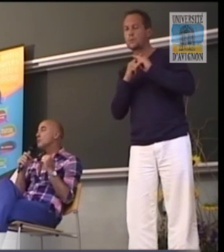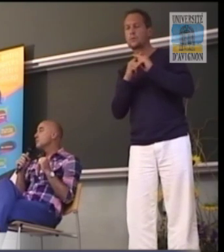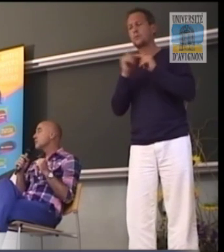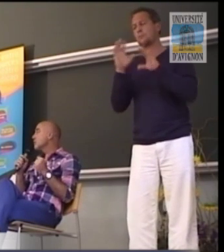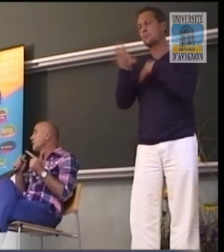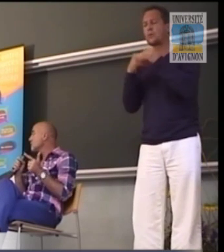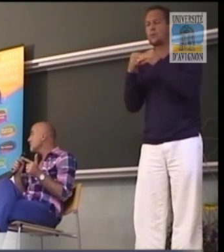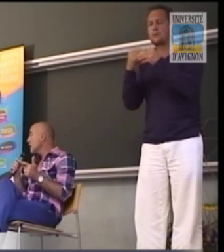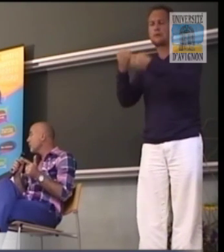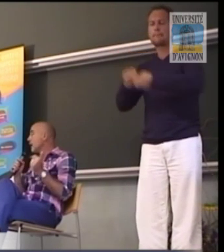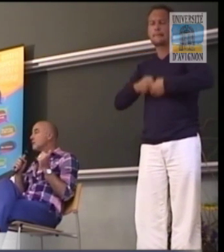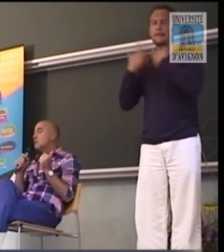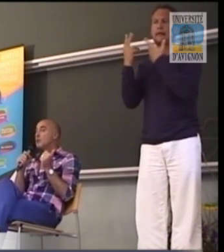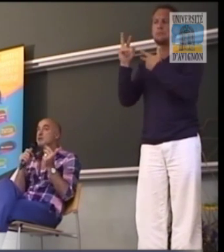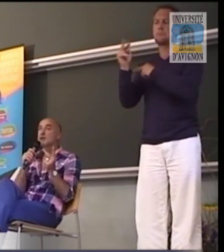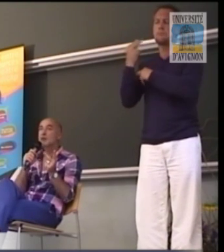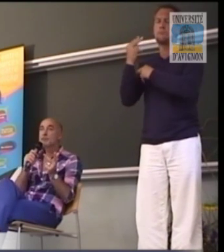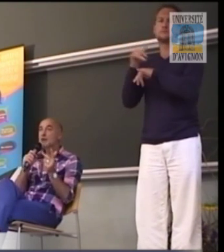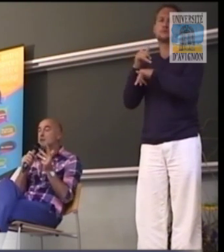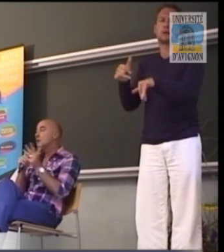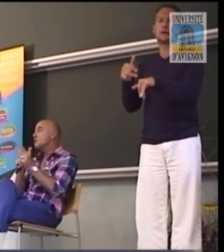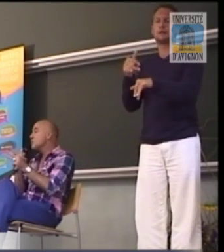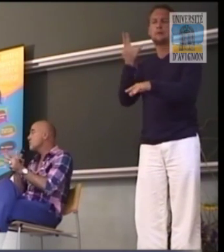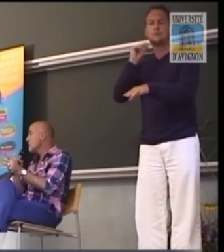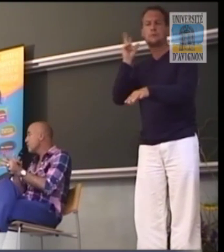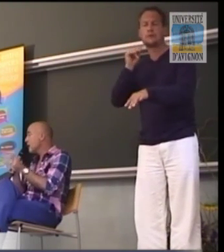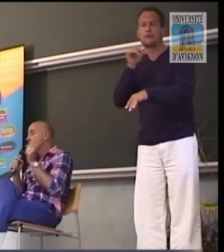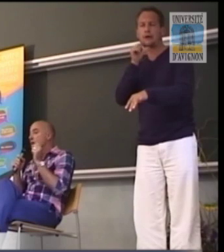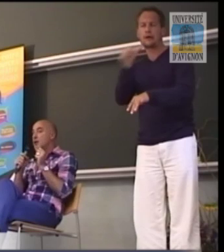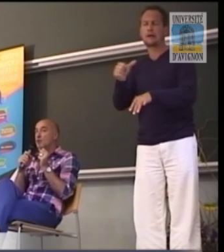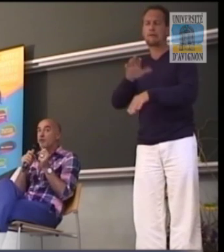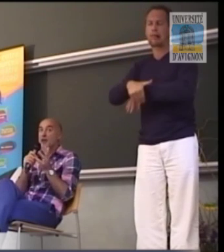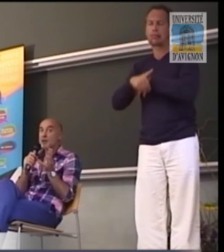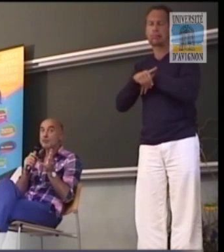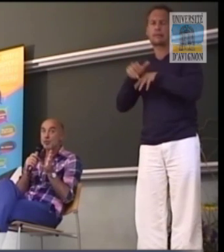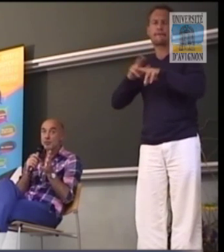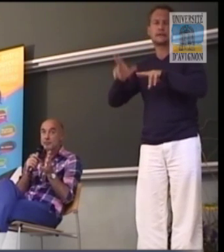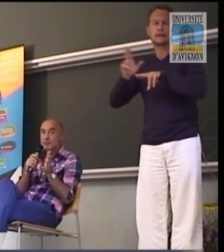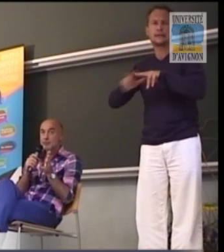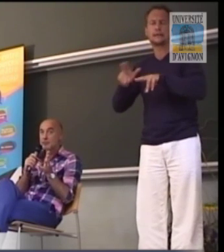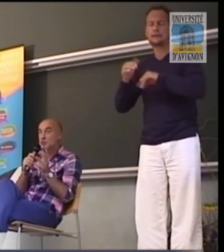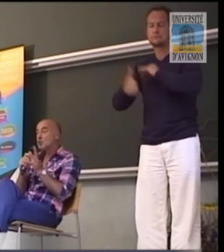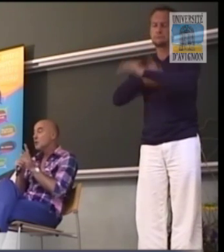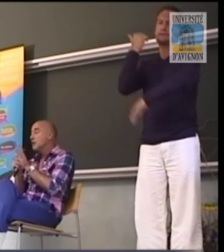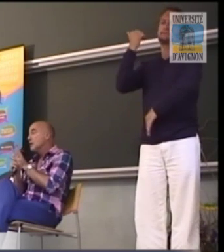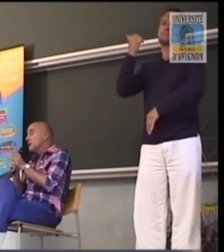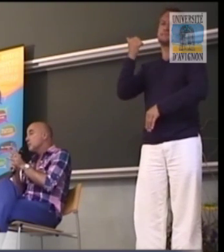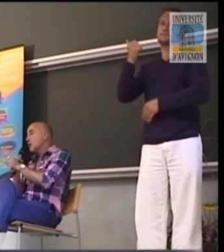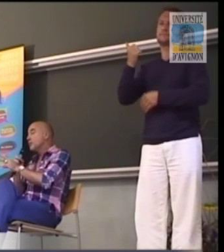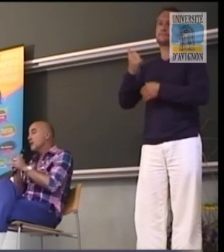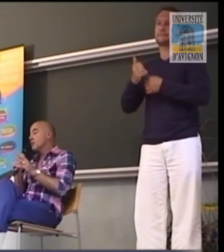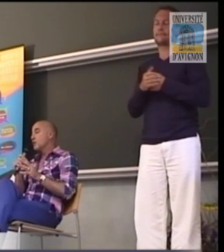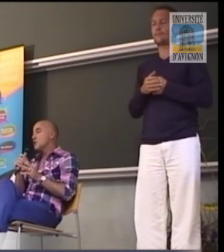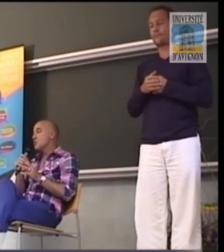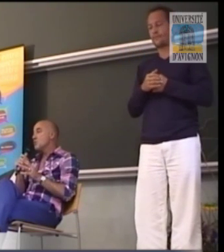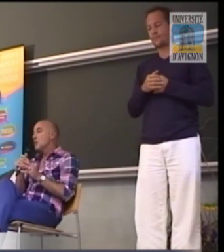pas en compte, ne les considère pas, ne les entend pas, ne les soutient pas et ne fait rien pour eux. Donc, pour